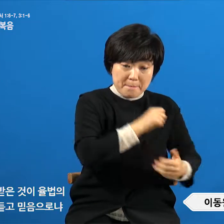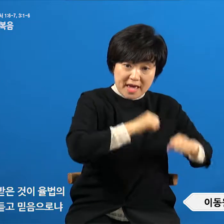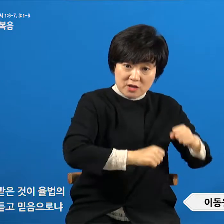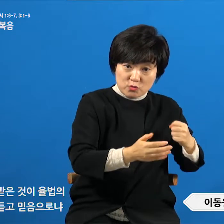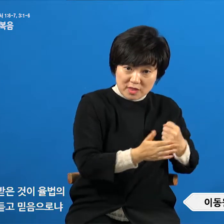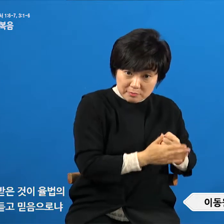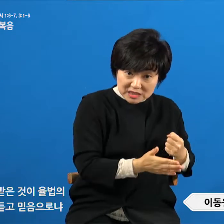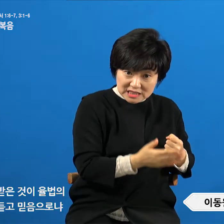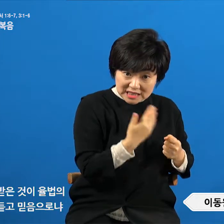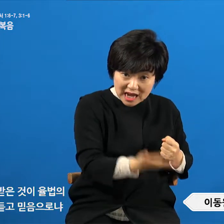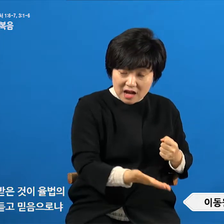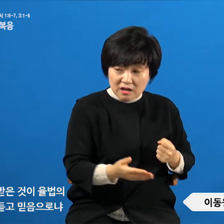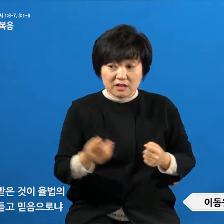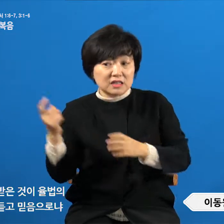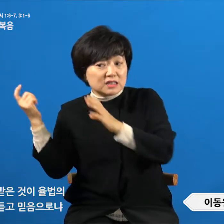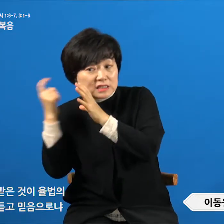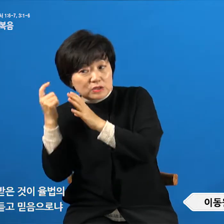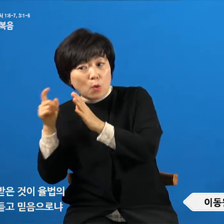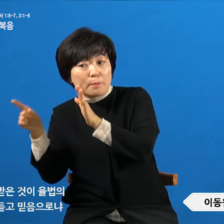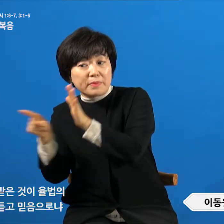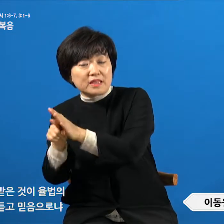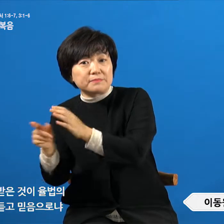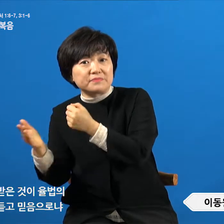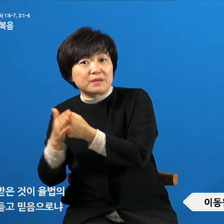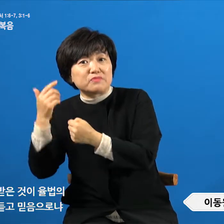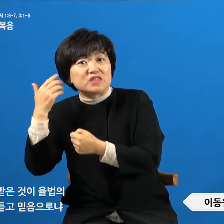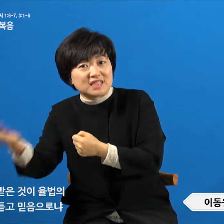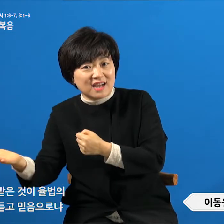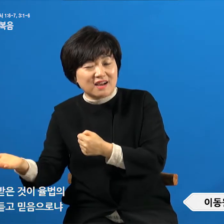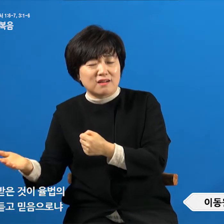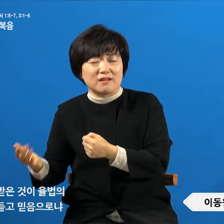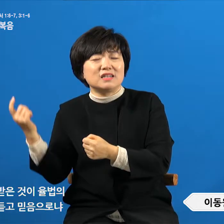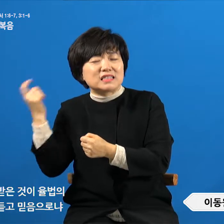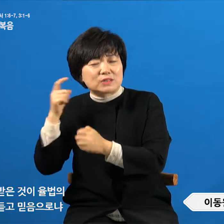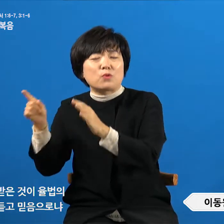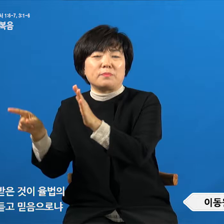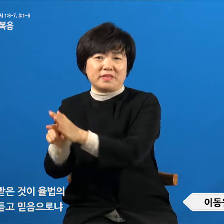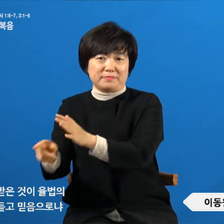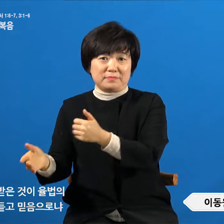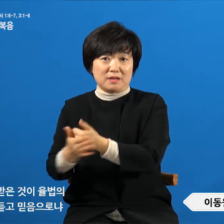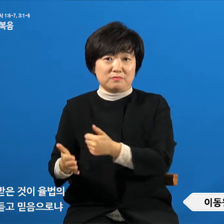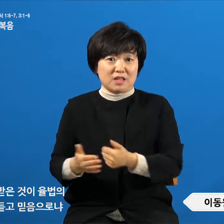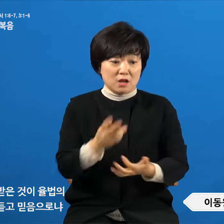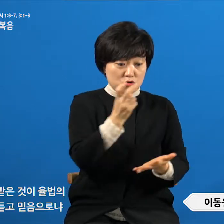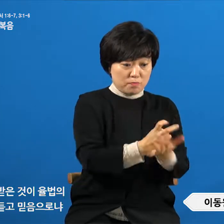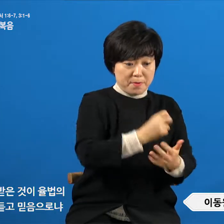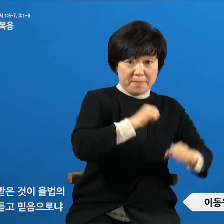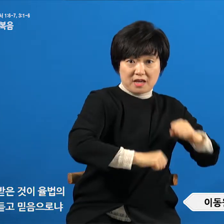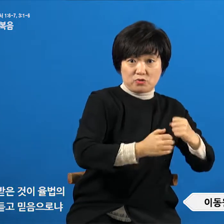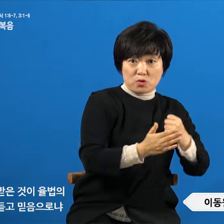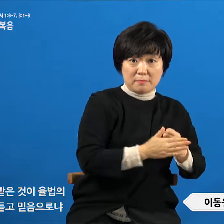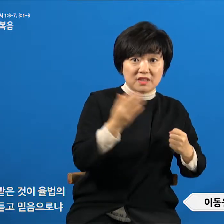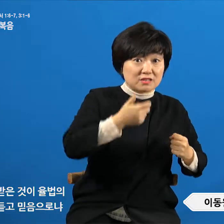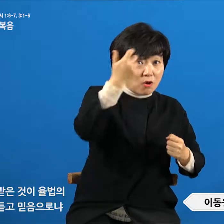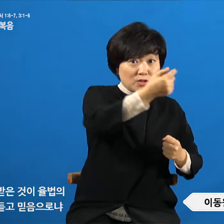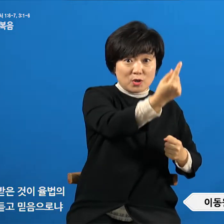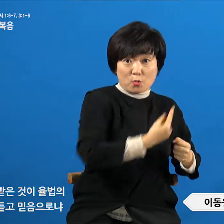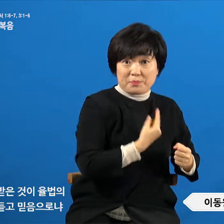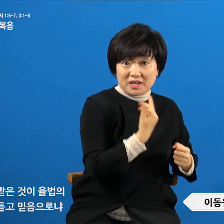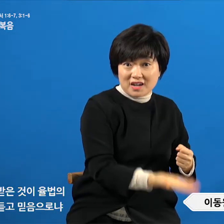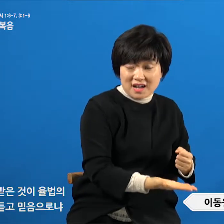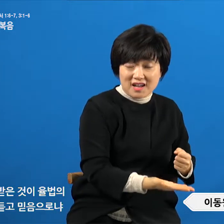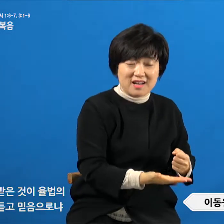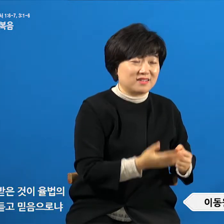행위로냐 듣고 믿음으로냐. 물론 정답은 뭐예요? 듣고 믿음이죠. 어떤 율법적 행위를 통해서 내가